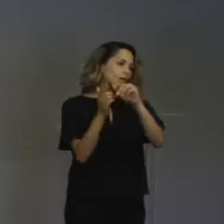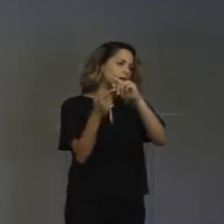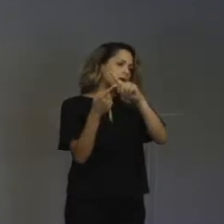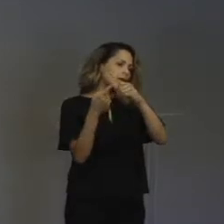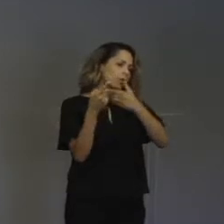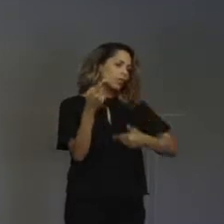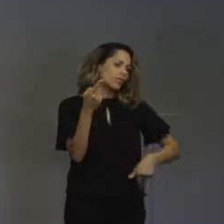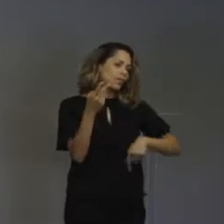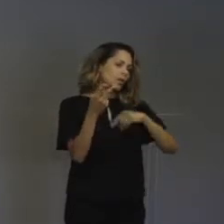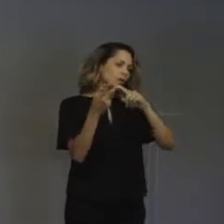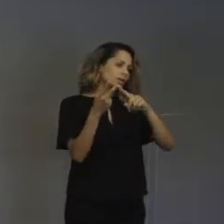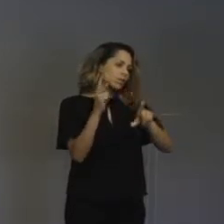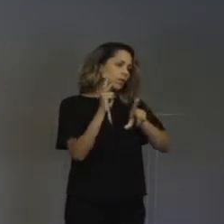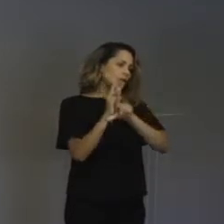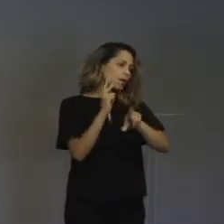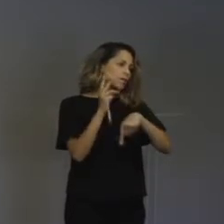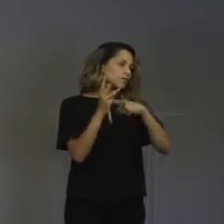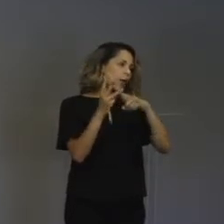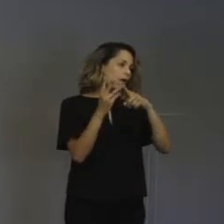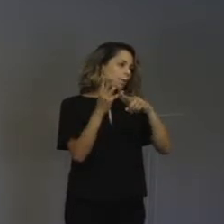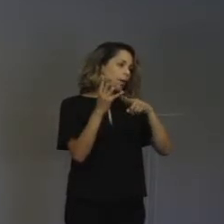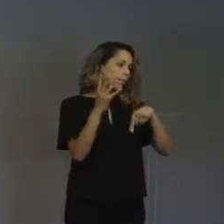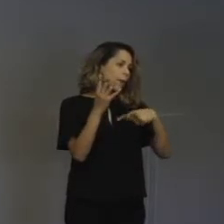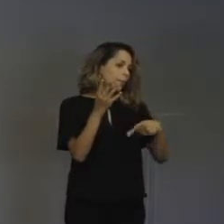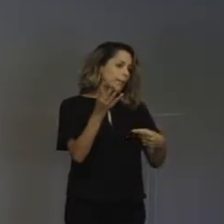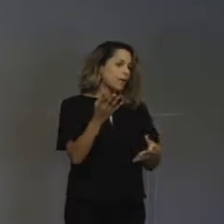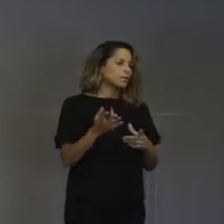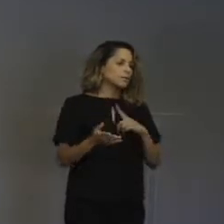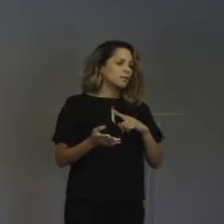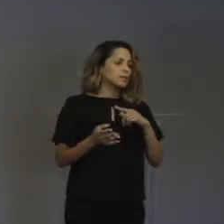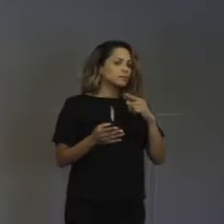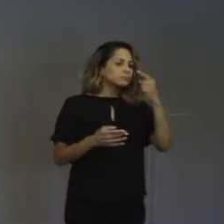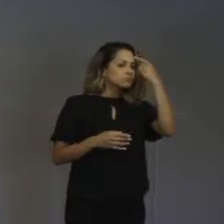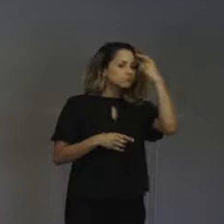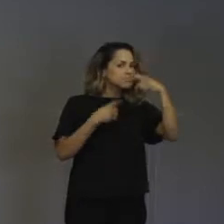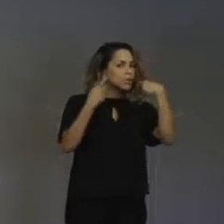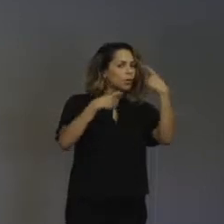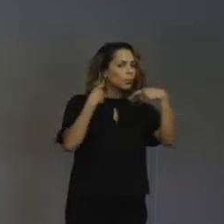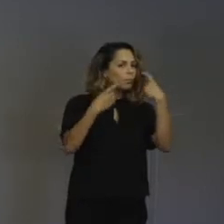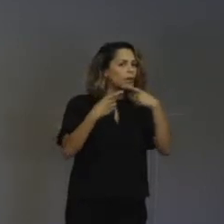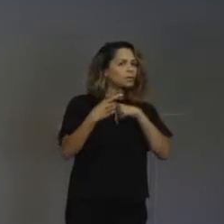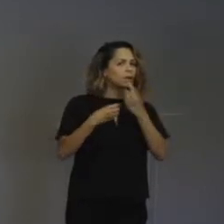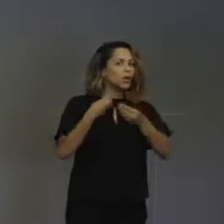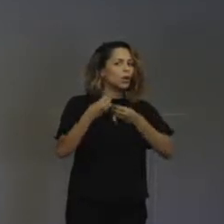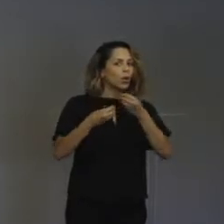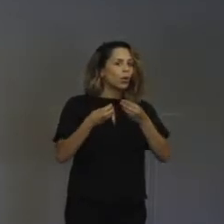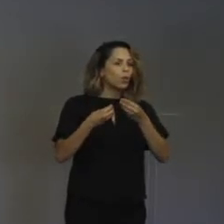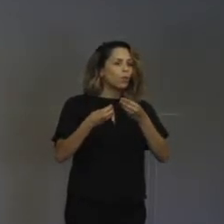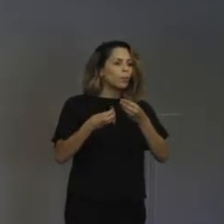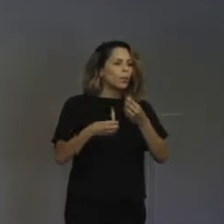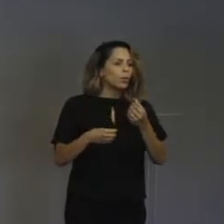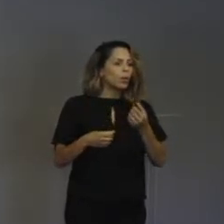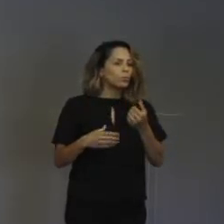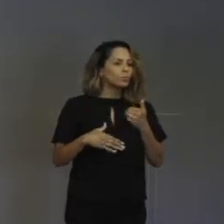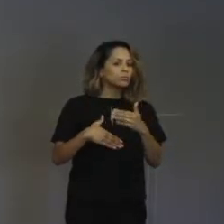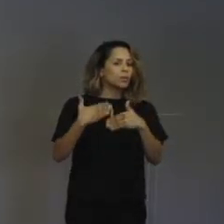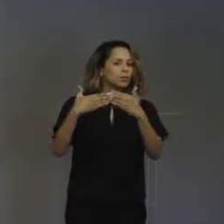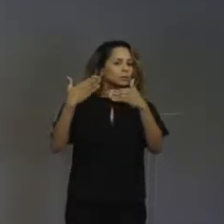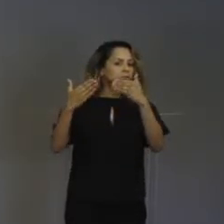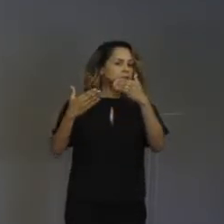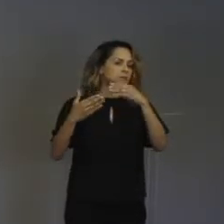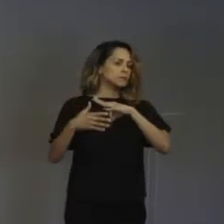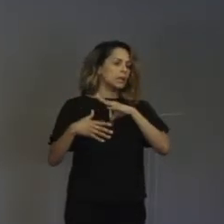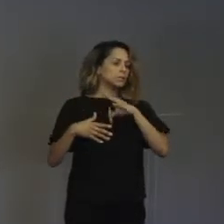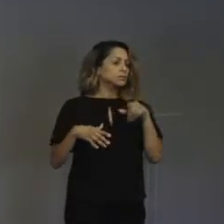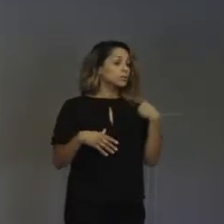de quem está preocupado com a vida social e a construção da cidade, que às vezes as pessoas estão construindo a cidade sem perceber que elas estão construindo a cidade. Então, a gente tem um